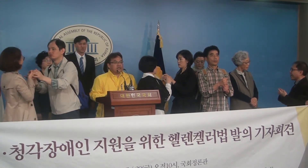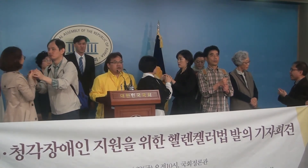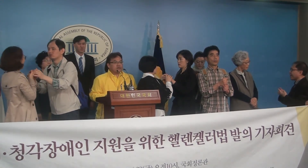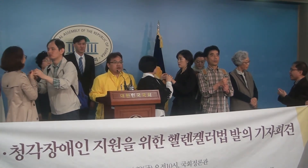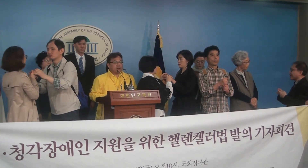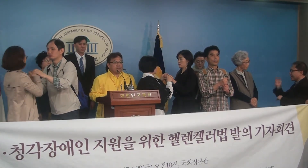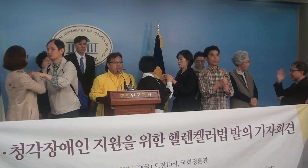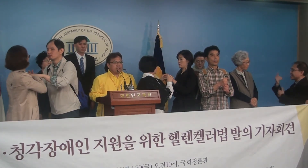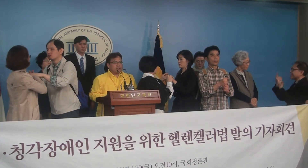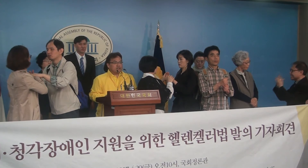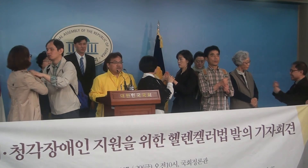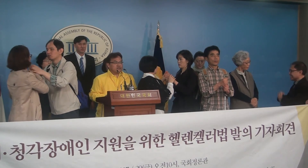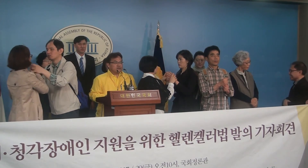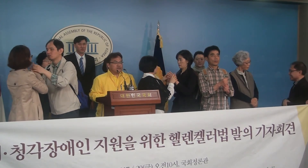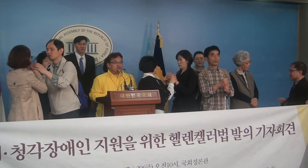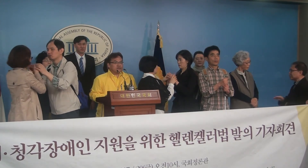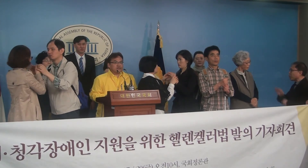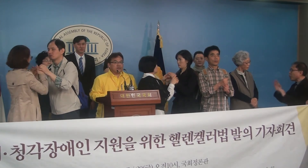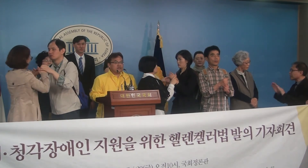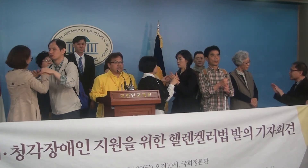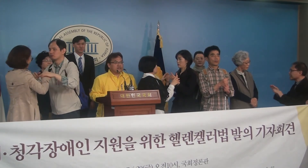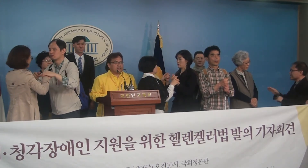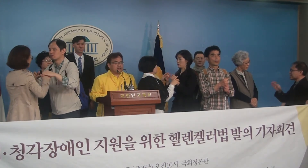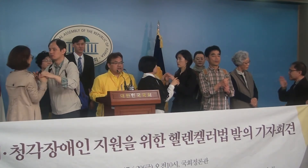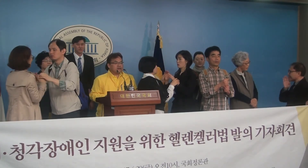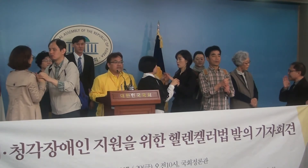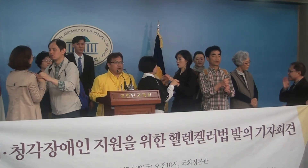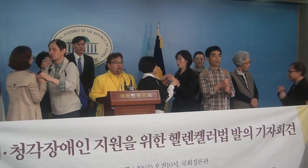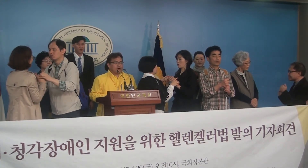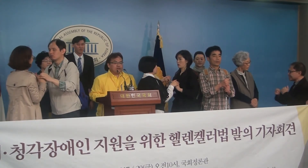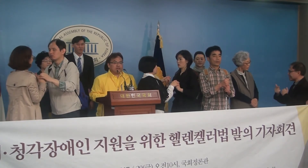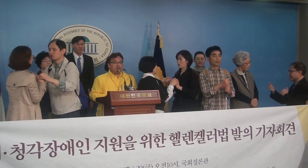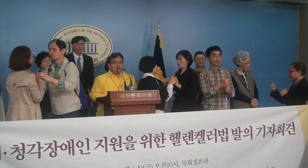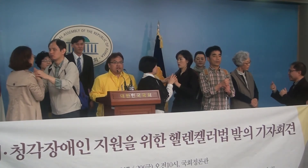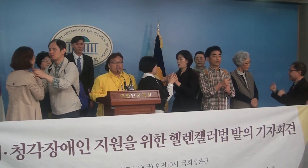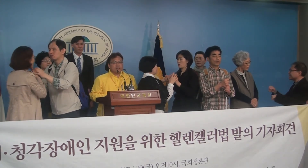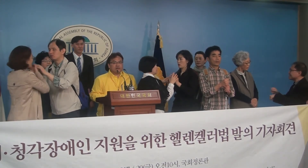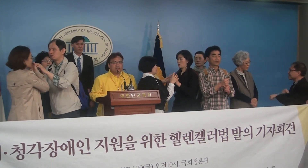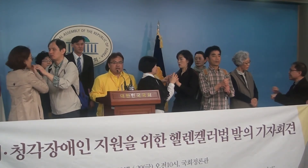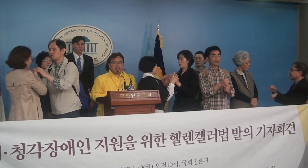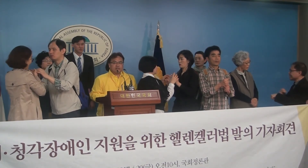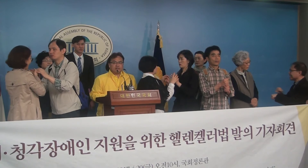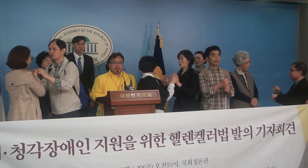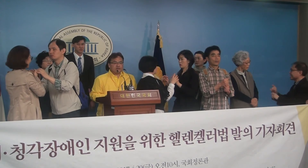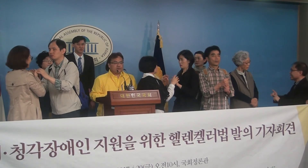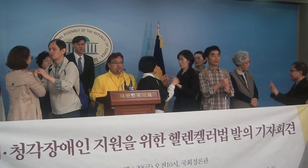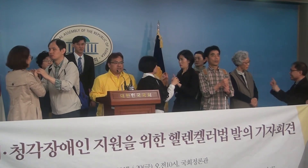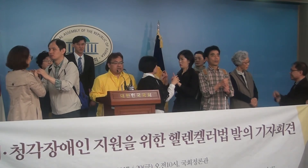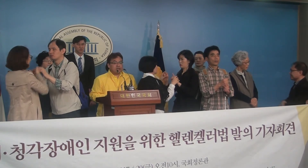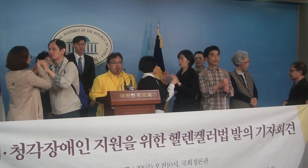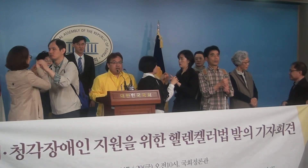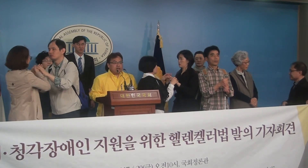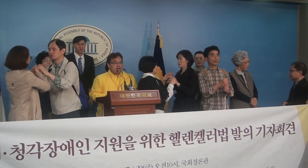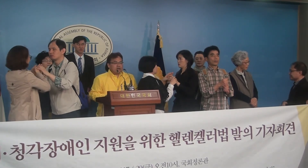낭독하신 그 내용처럼 이제 우리 오늘은 정말 뜻깊고 특별한 기자회견이 아닐 수